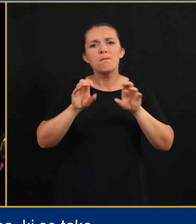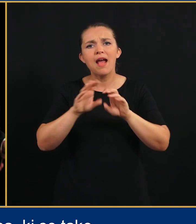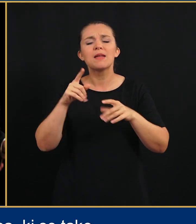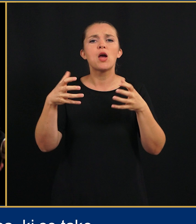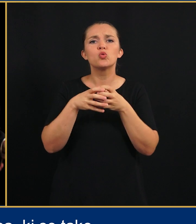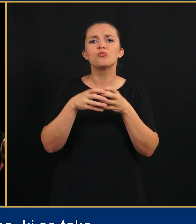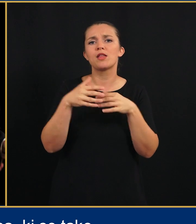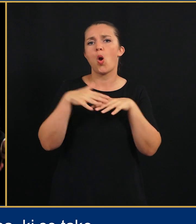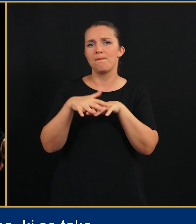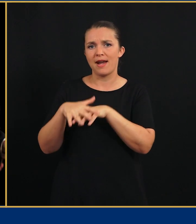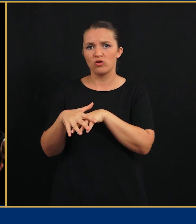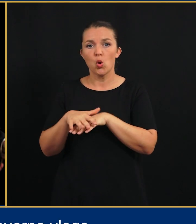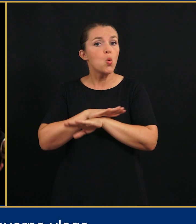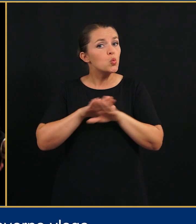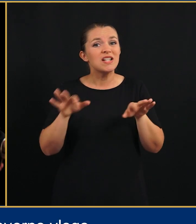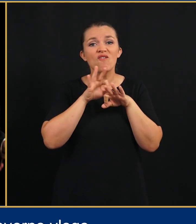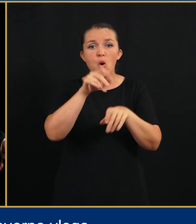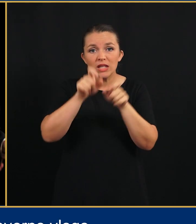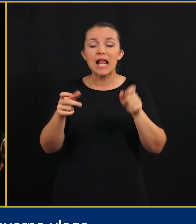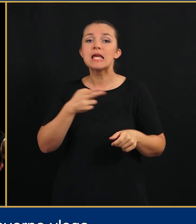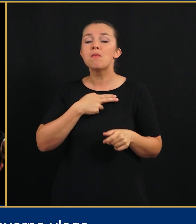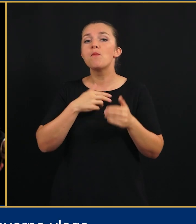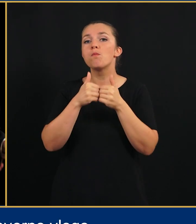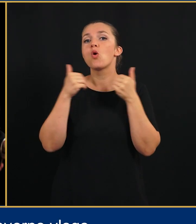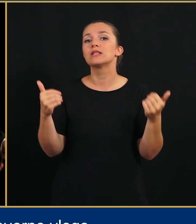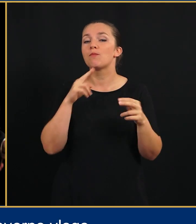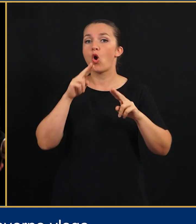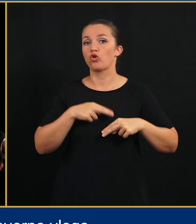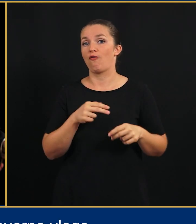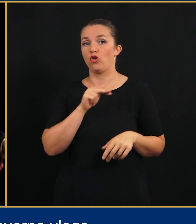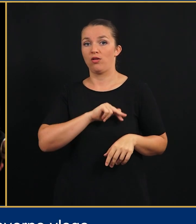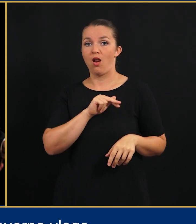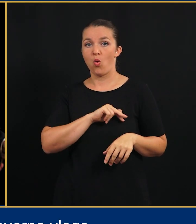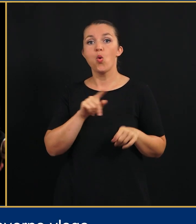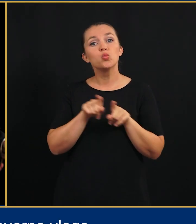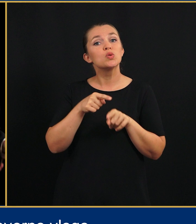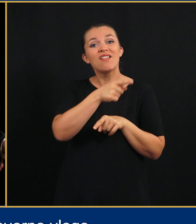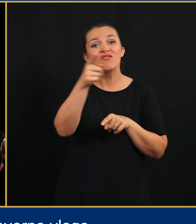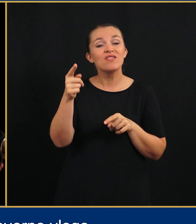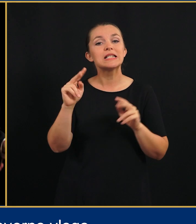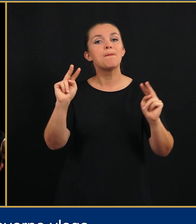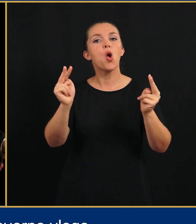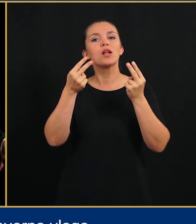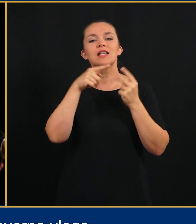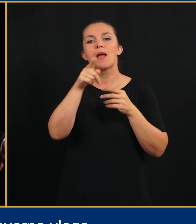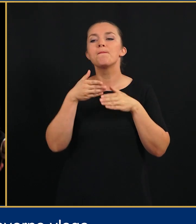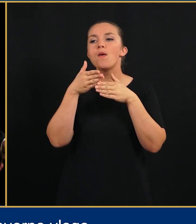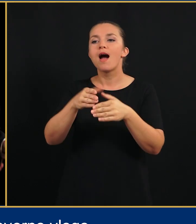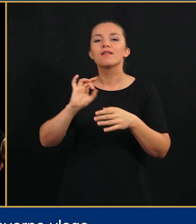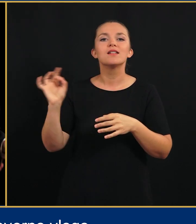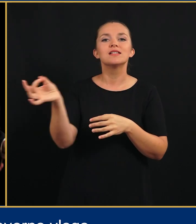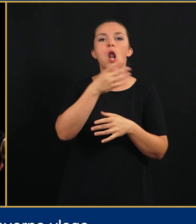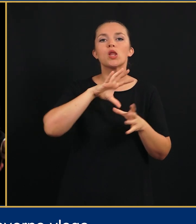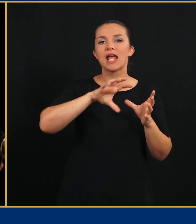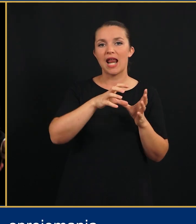medijih in družbenih omrežjih. Vsi voditelji imamo posebno odgovorno nalogo. Tudi vi ste poklicani, da pomagate